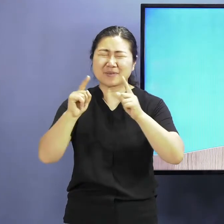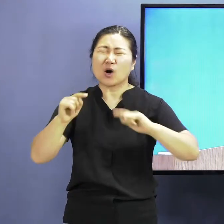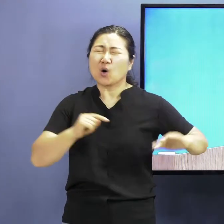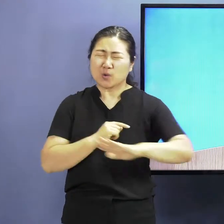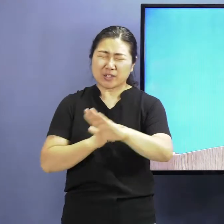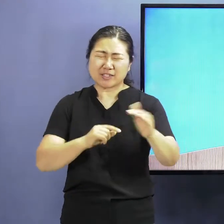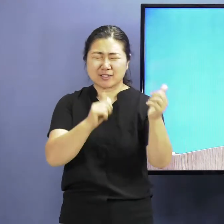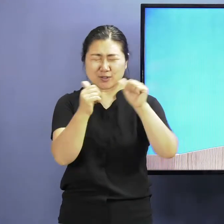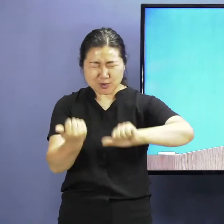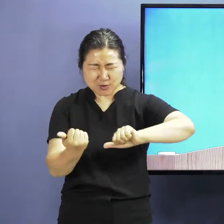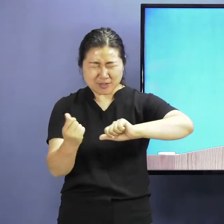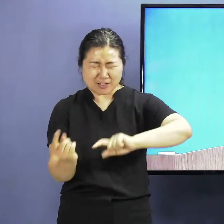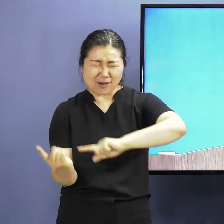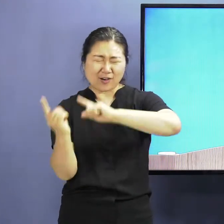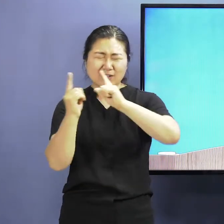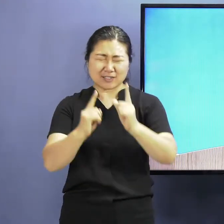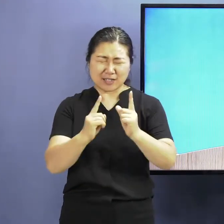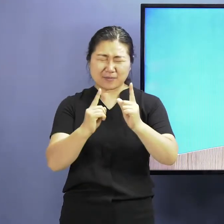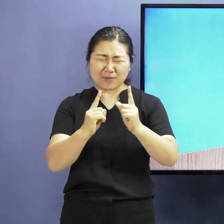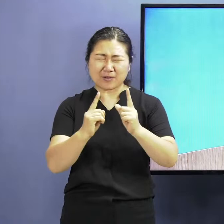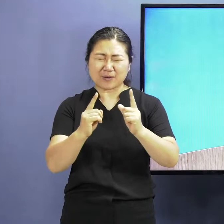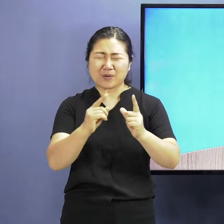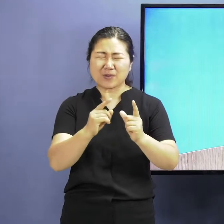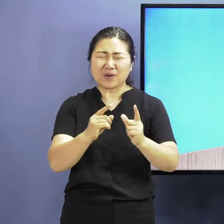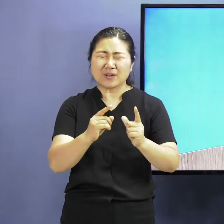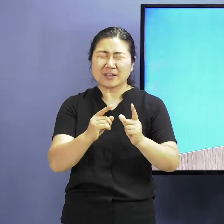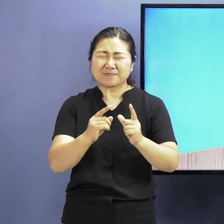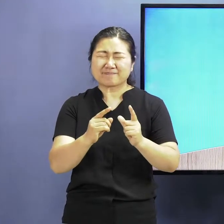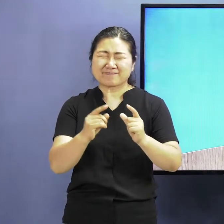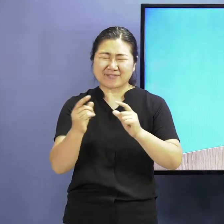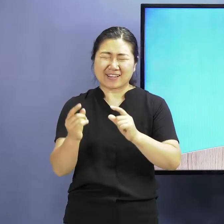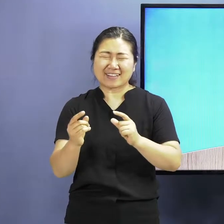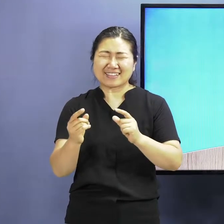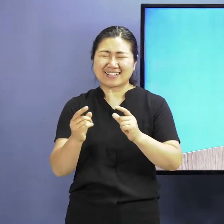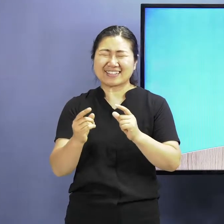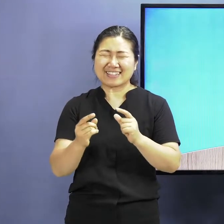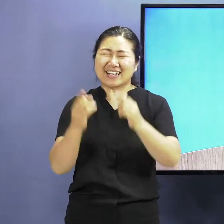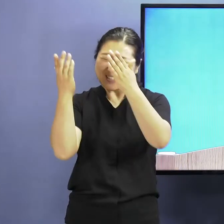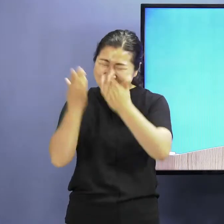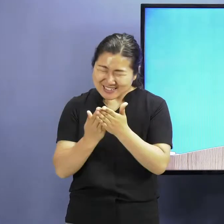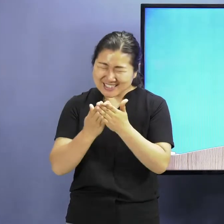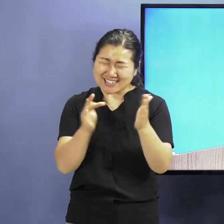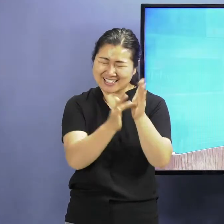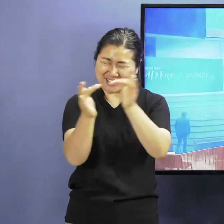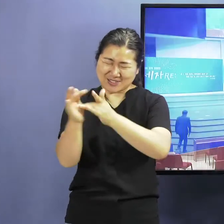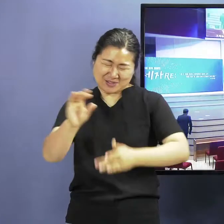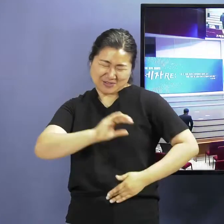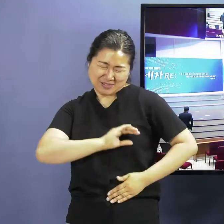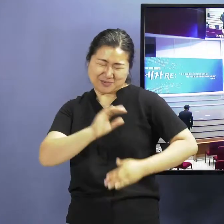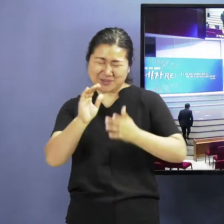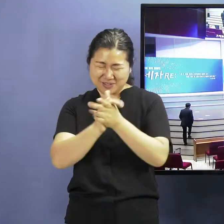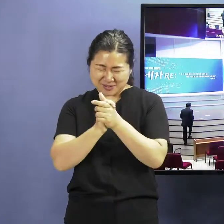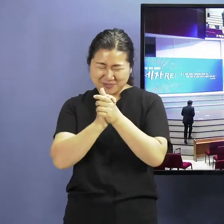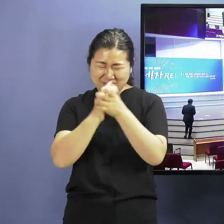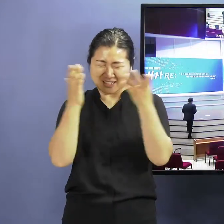생명으로 옮겨주신 우리 구주 예수님 이름으로 기도드리옵나이다. 아멘.